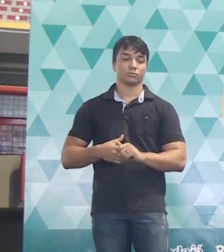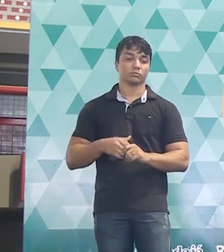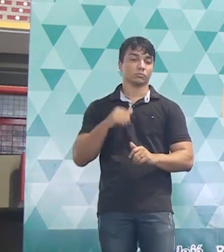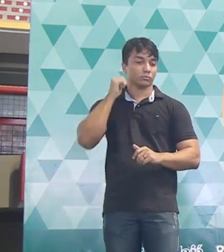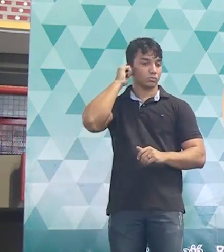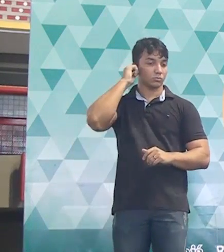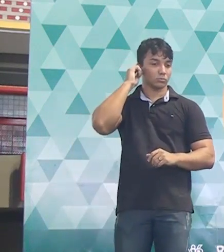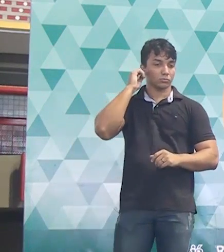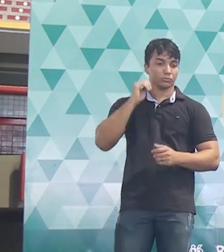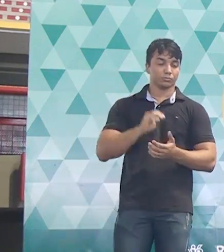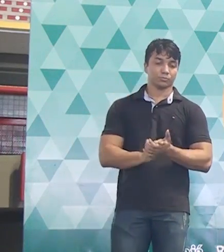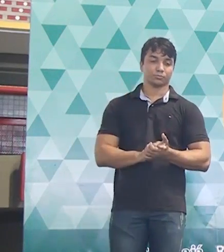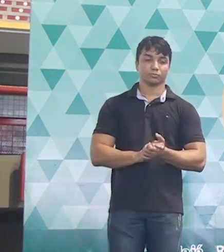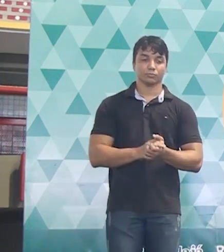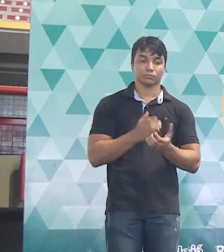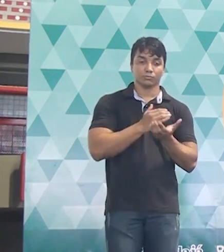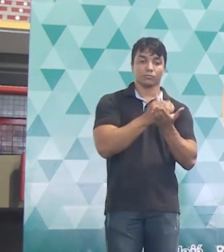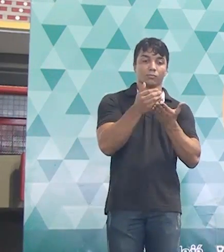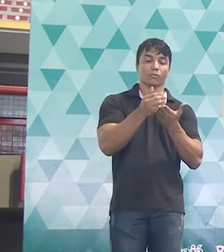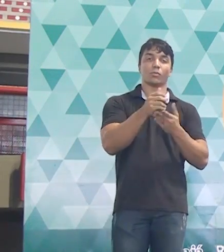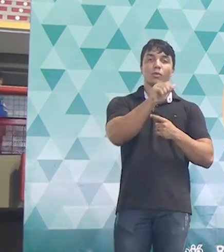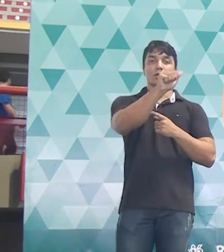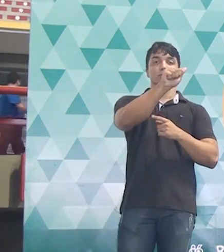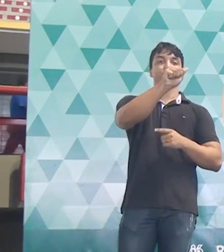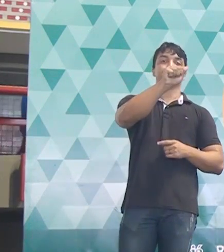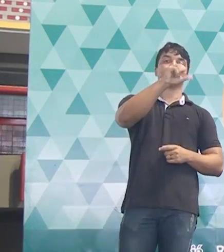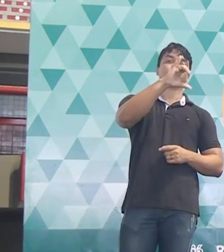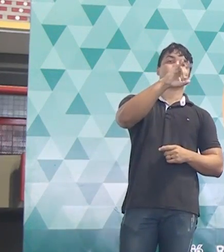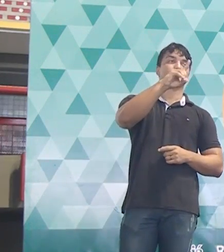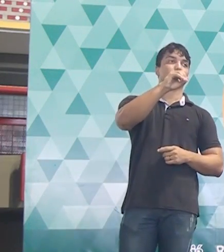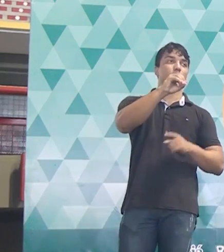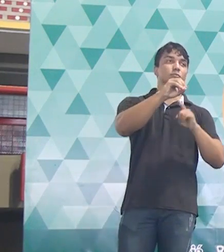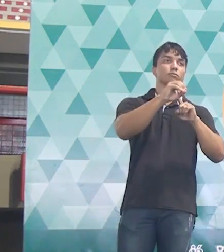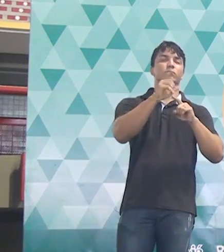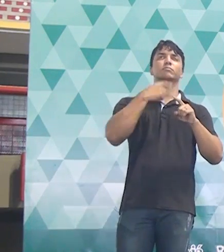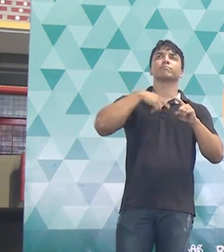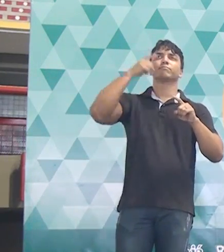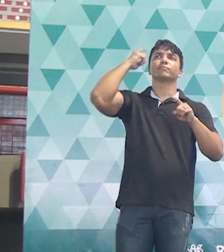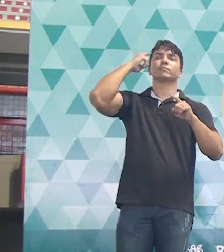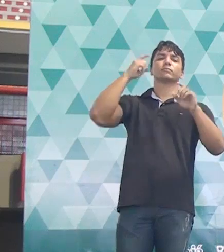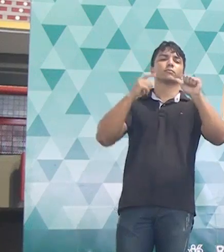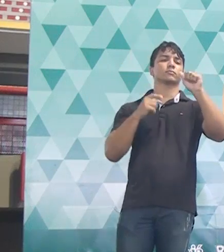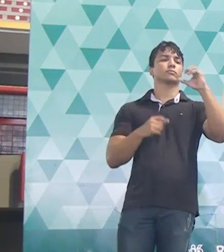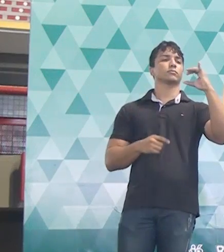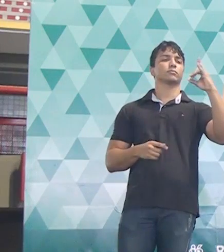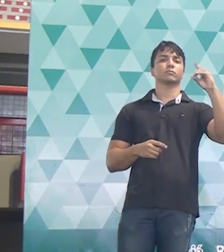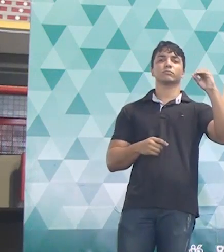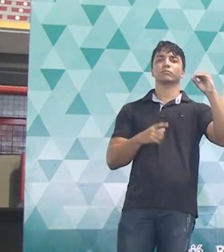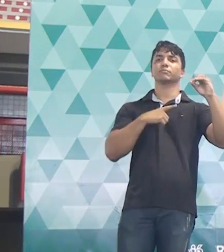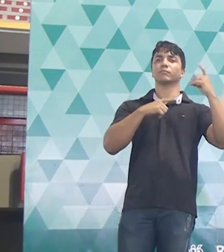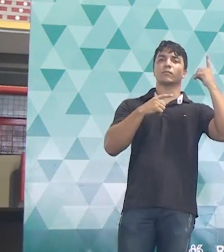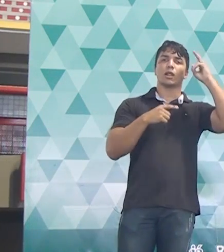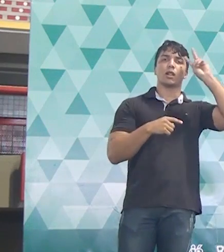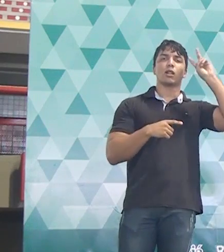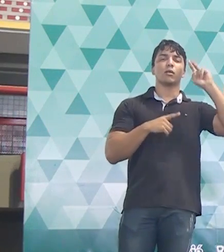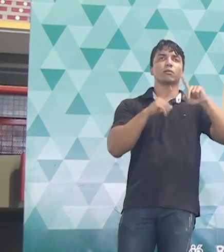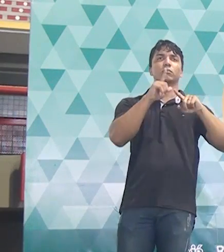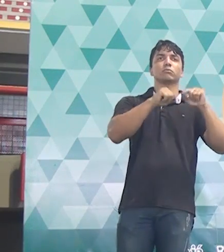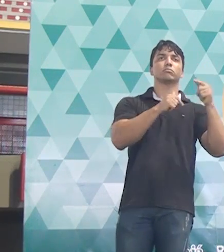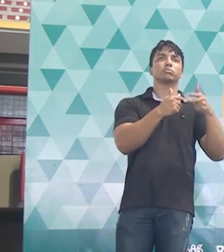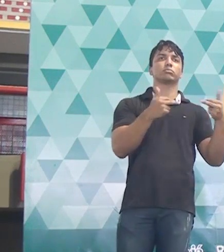Companheiros, começando pelos ácidos. Quando a gente pensa em ácido, algumas